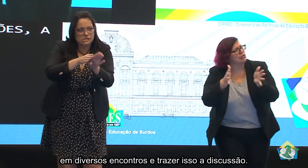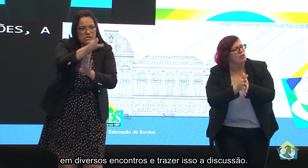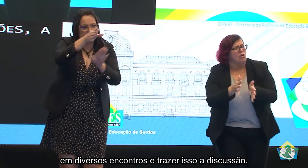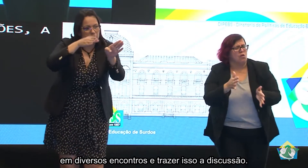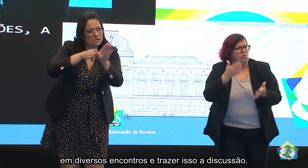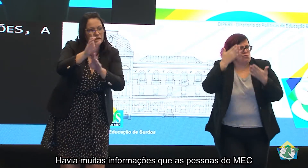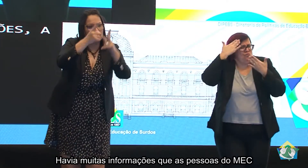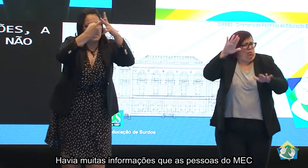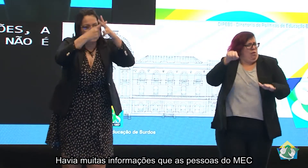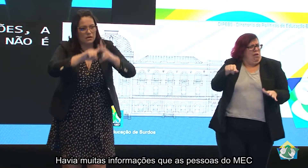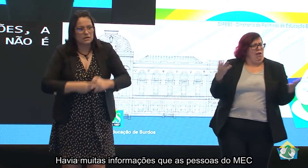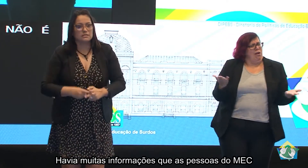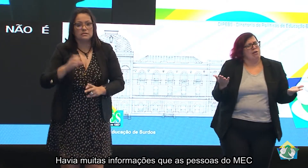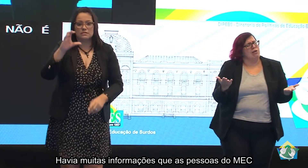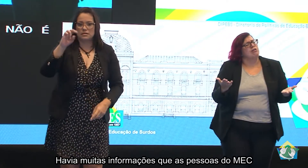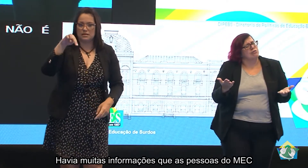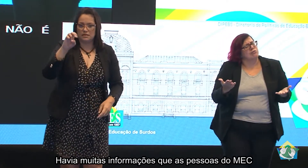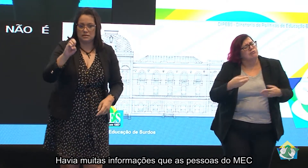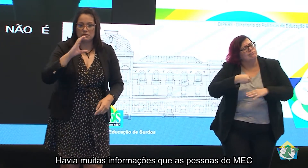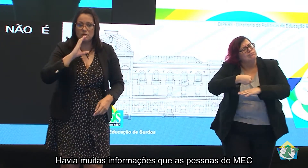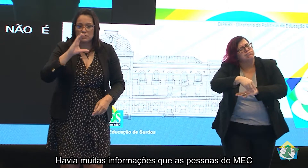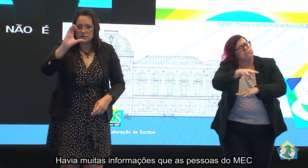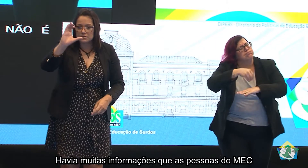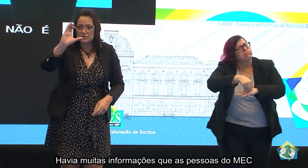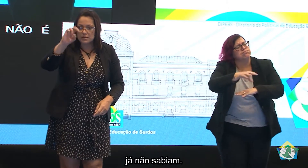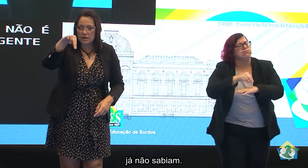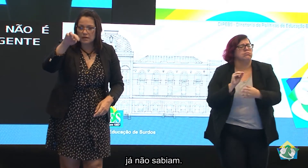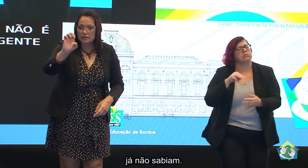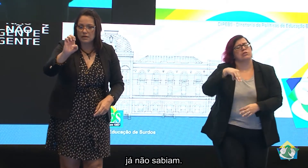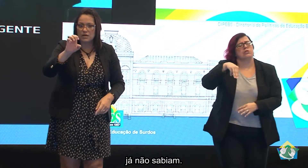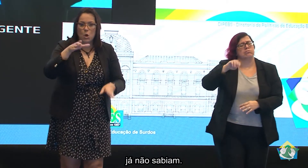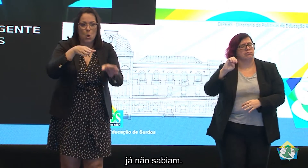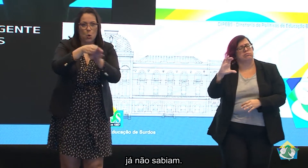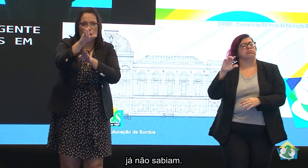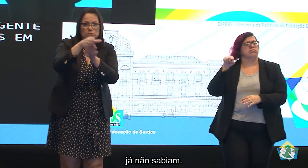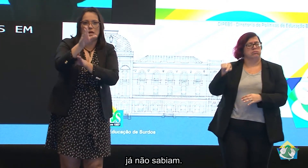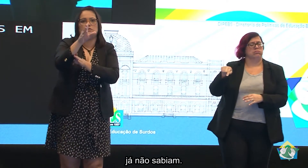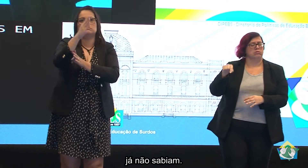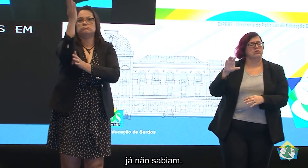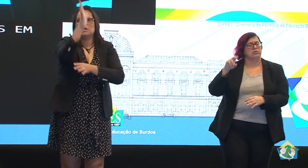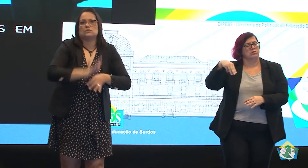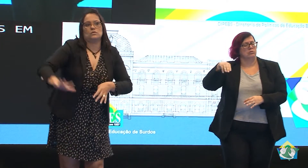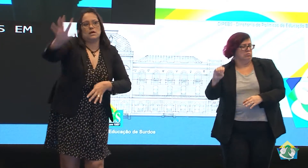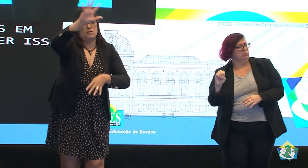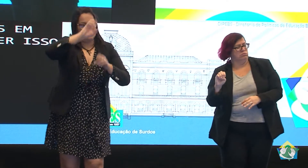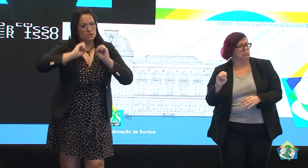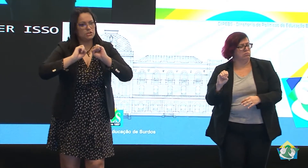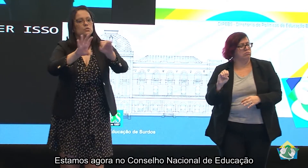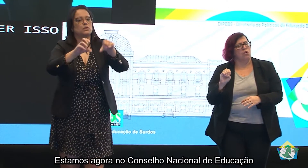trazer isso à discussão. Havia muitas informações que as pessoas lá no MEC já não sabiam.